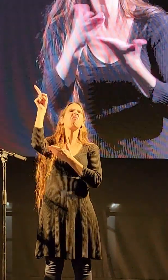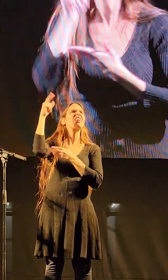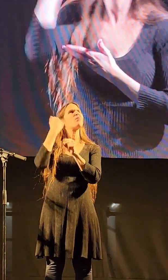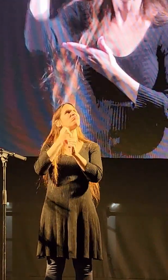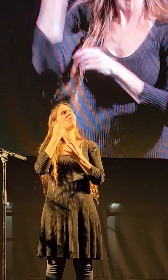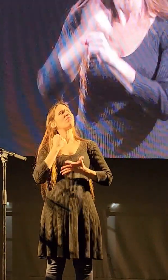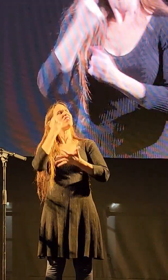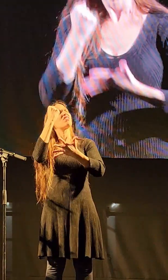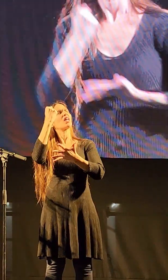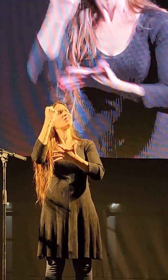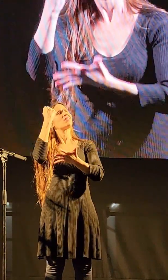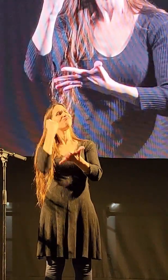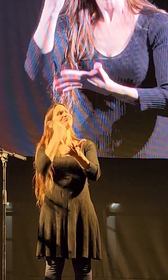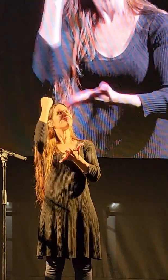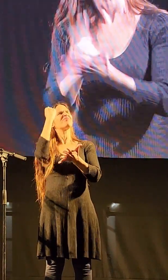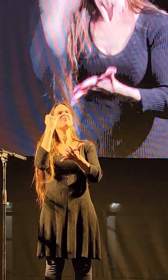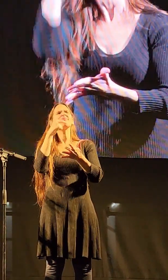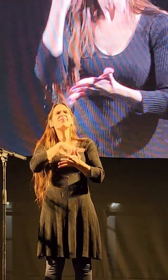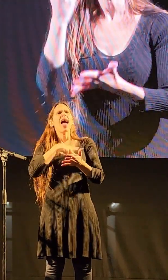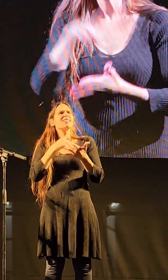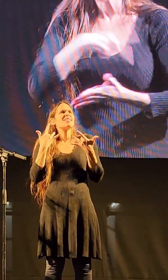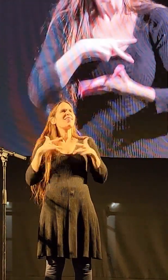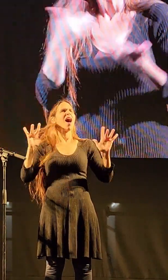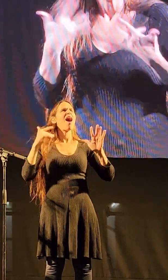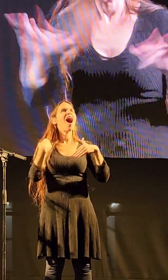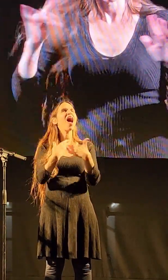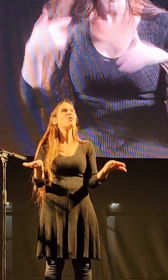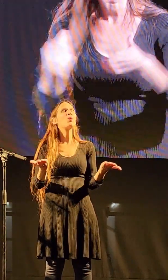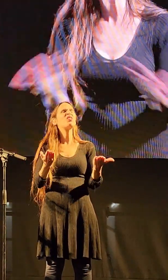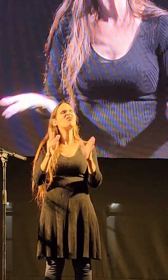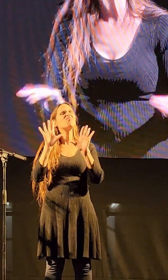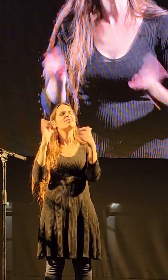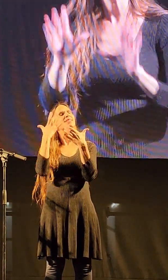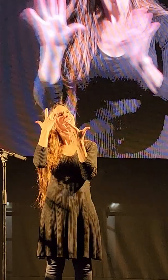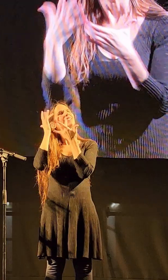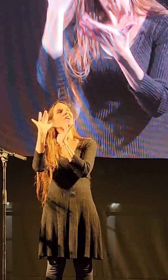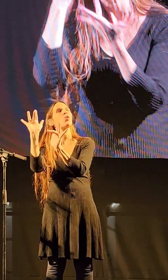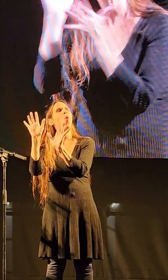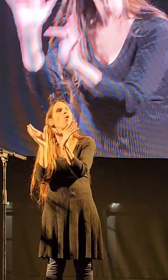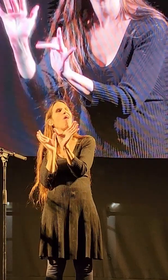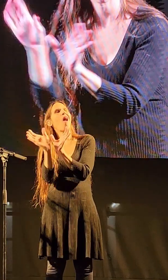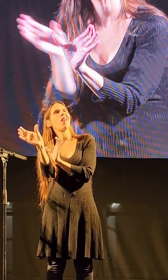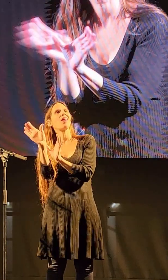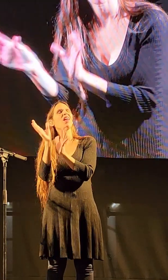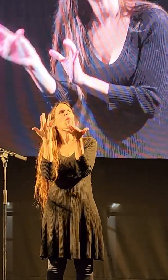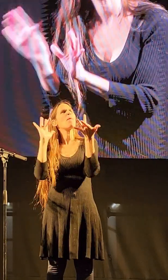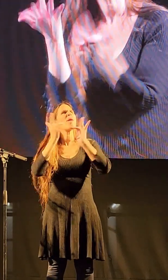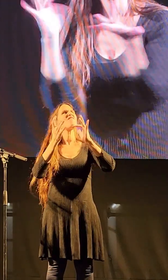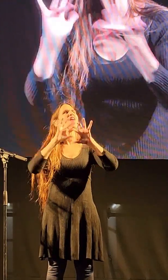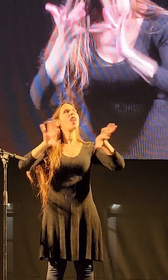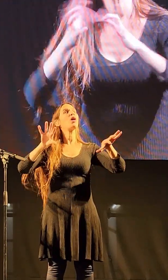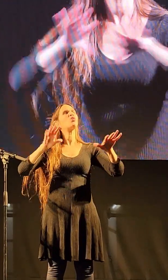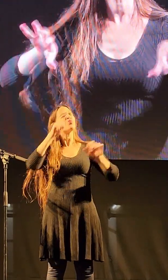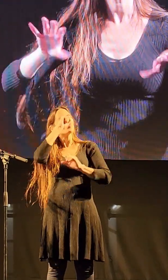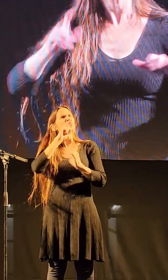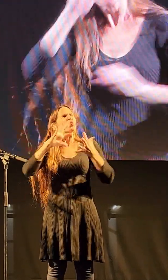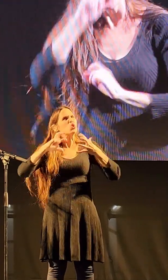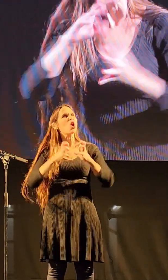מעבירים תקציב חסר אחריות, סקטוריאלי, מפלג, תקציב